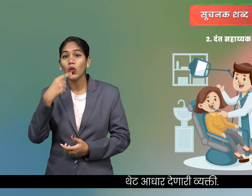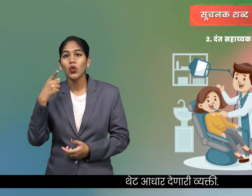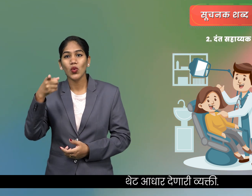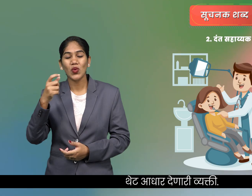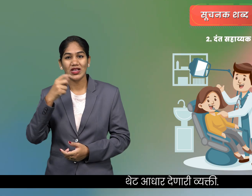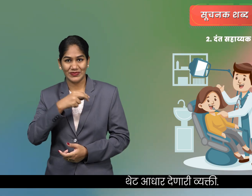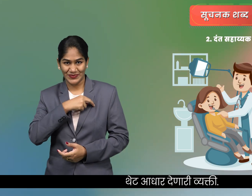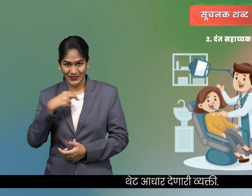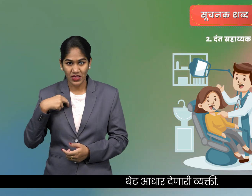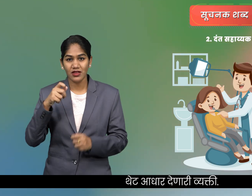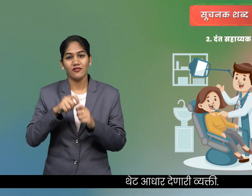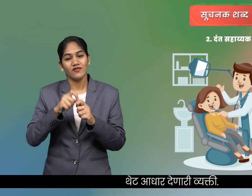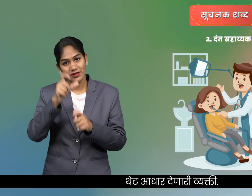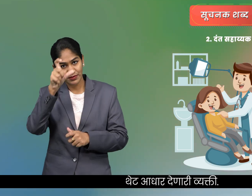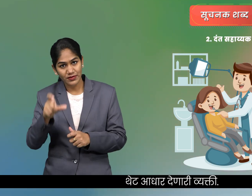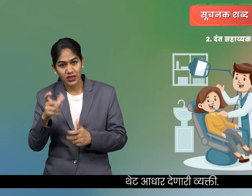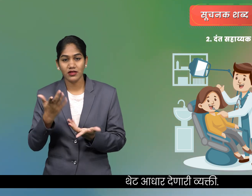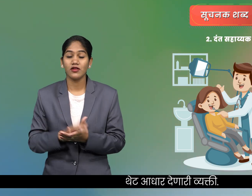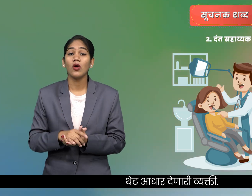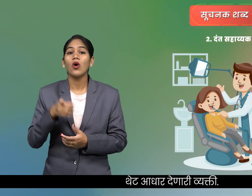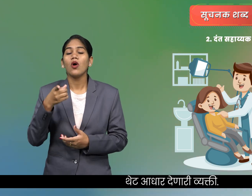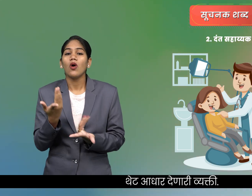थेट आधार देणारी व्यक्ती.